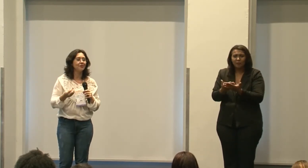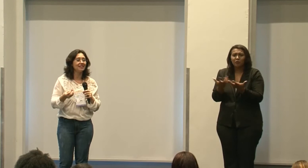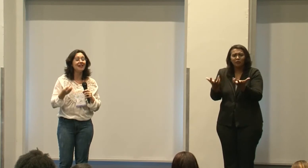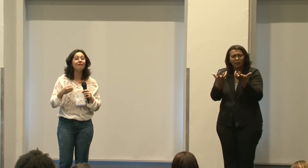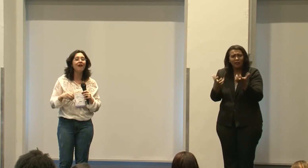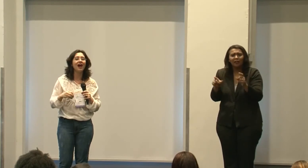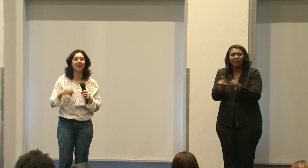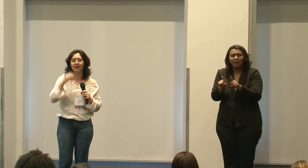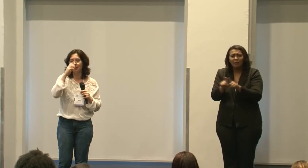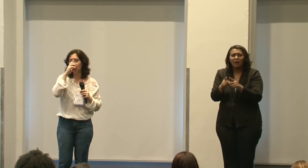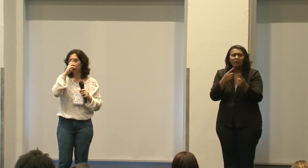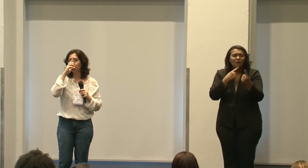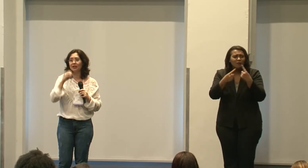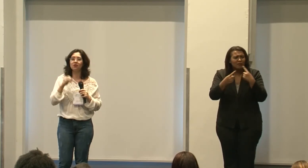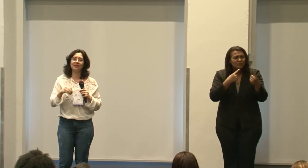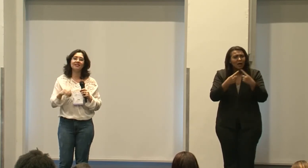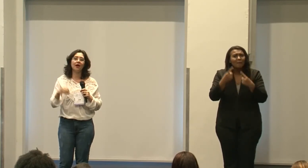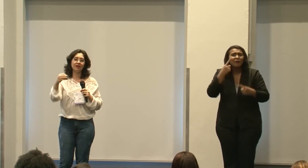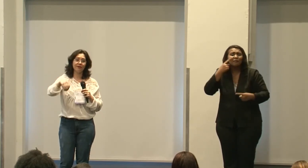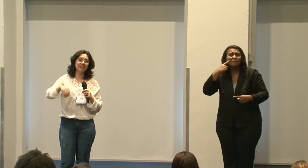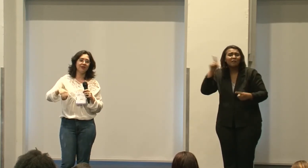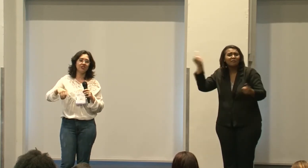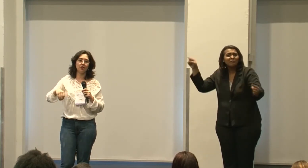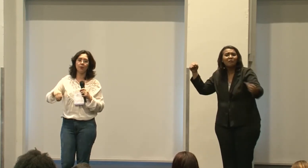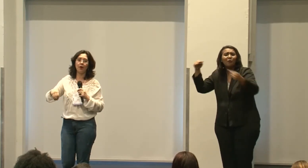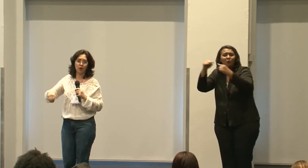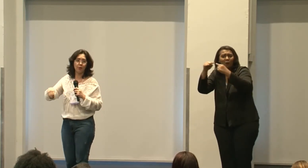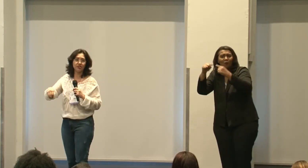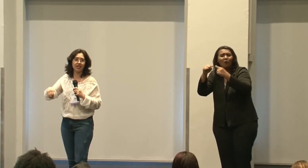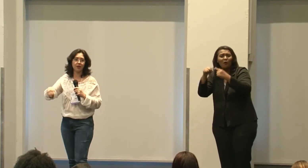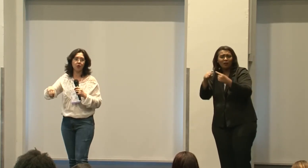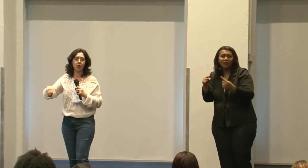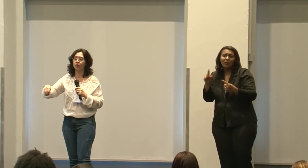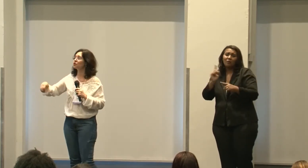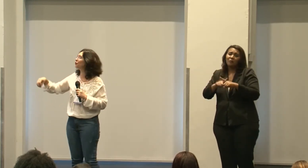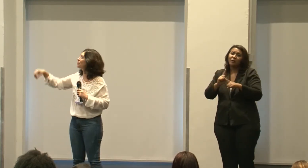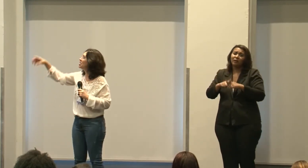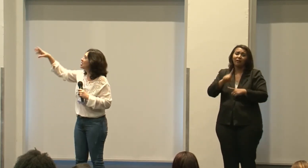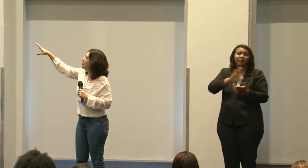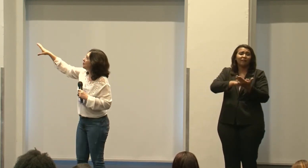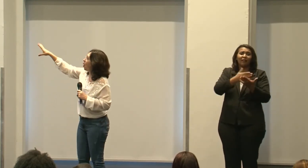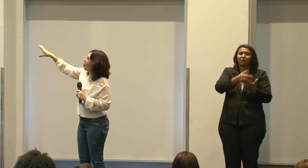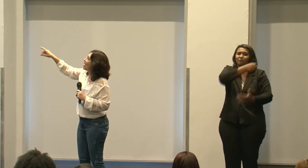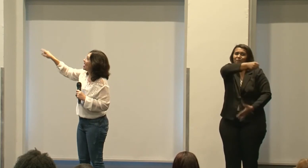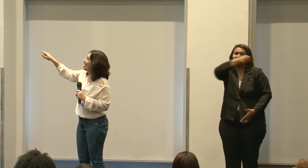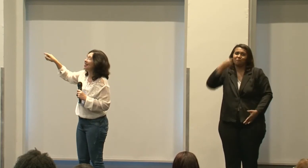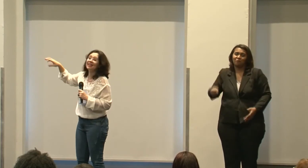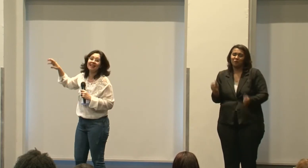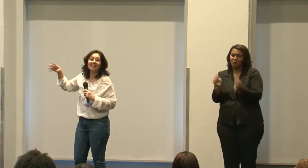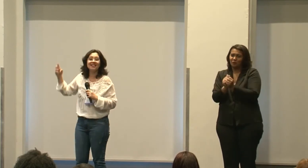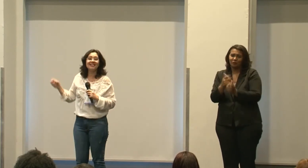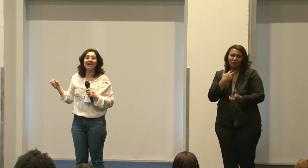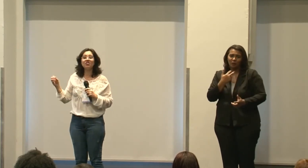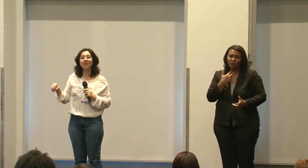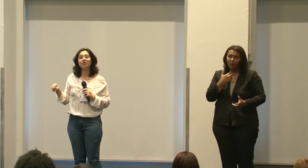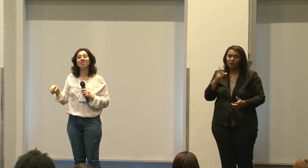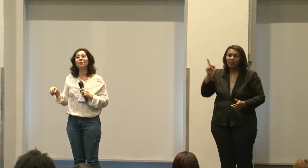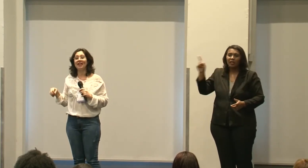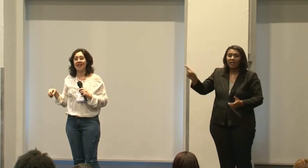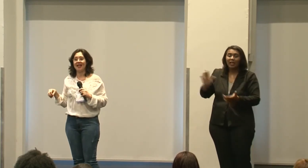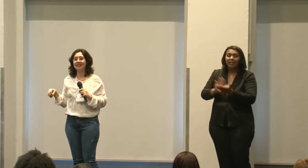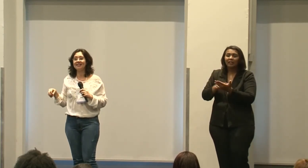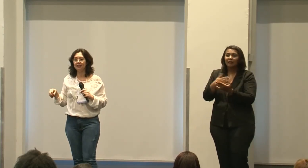vocês sobre essa fala do Arthur Maciel, que infelizmente ele não pôde estar aqui conosco. Bom, ele que tem 17